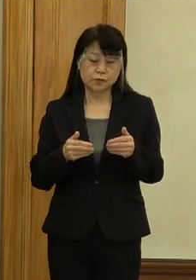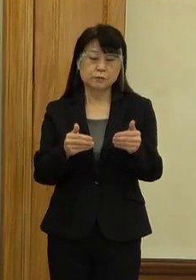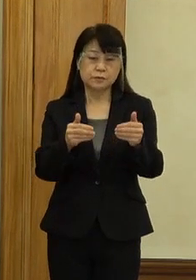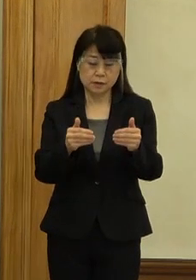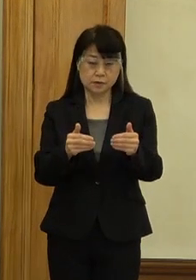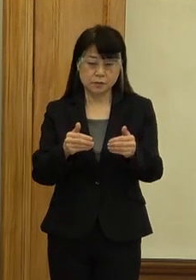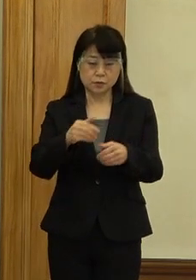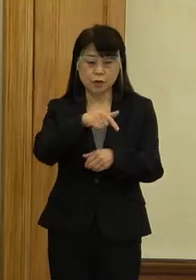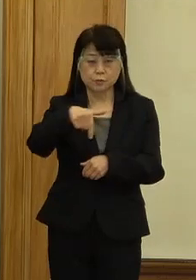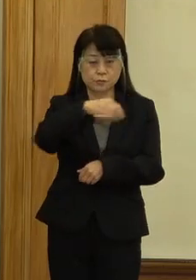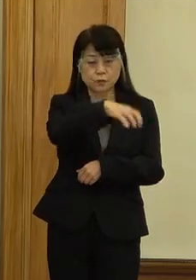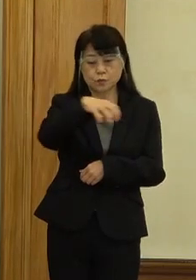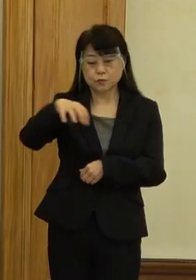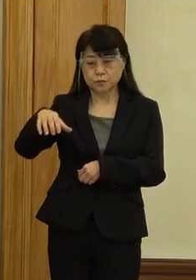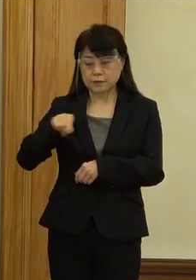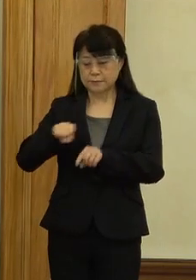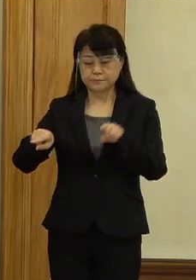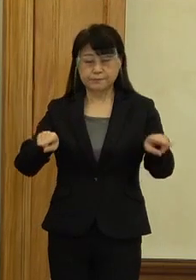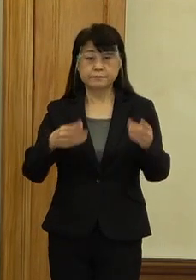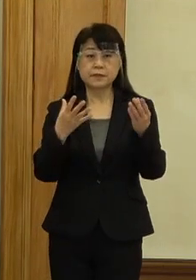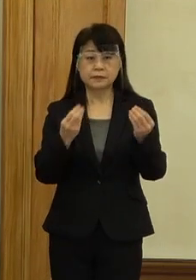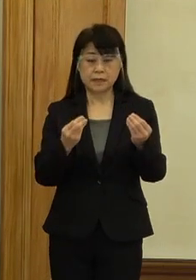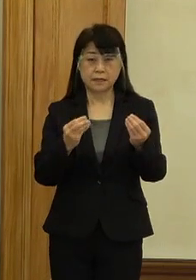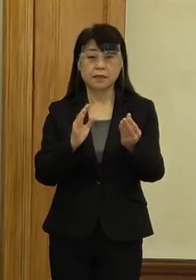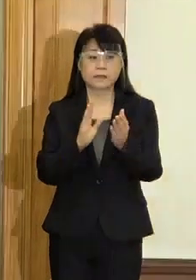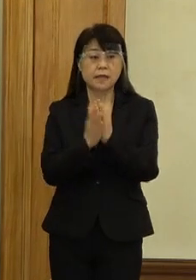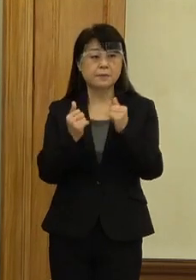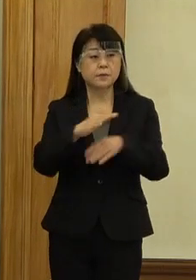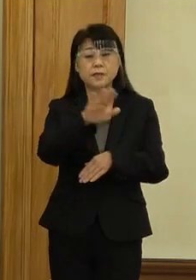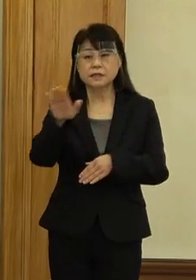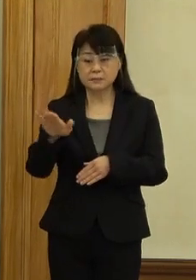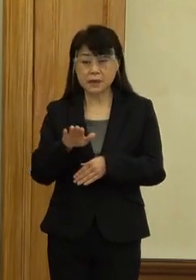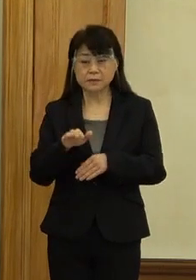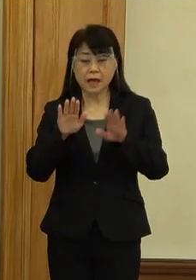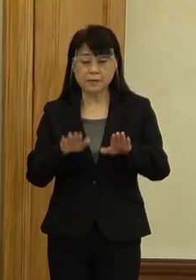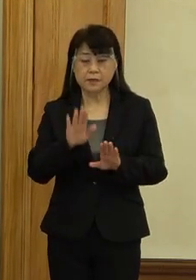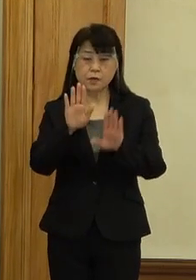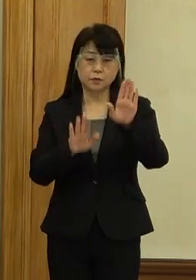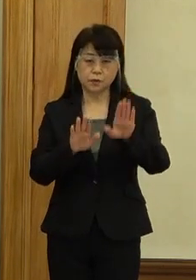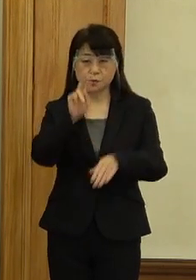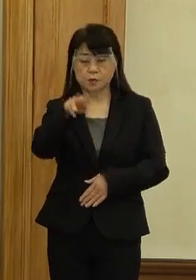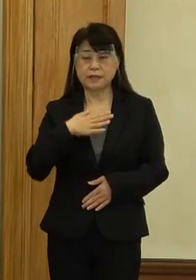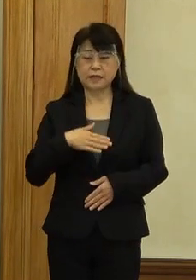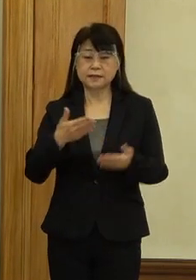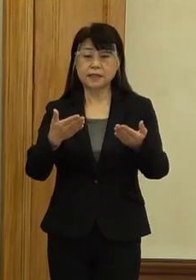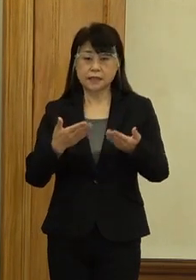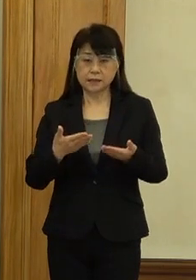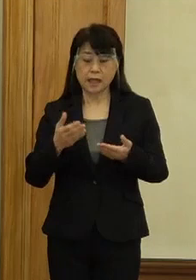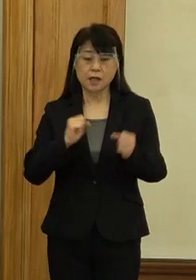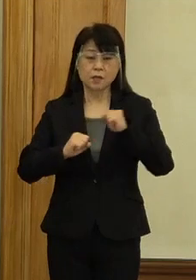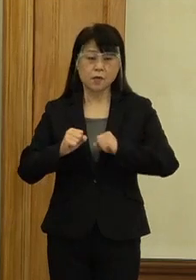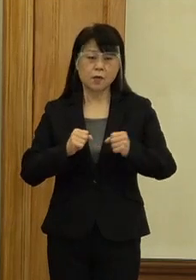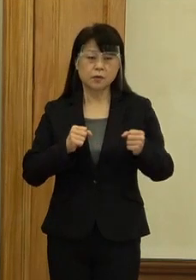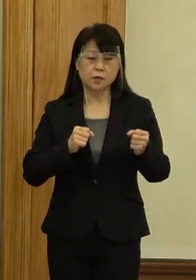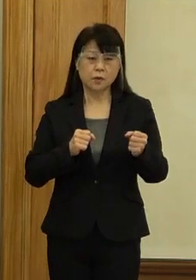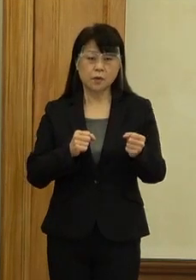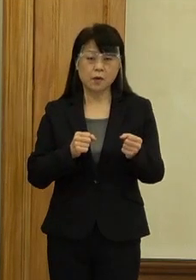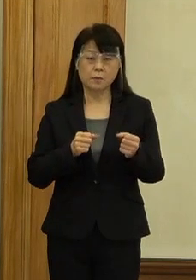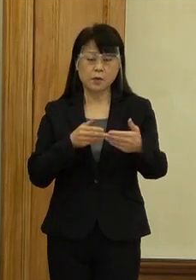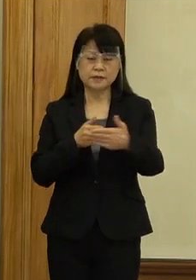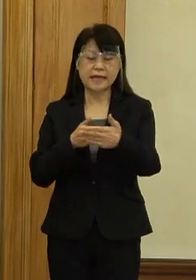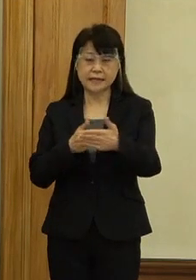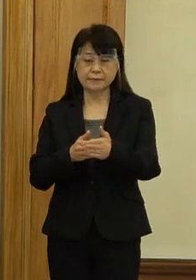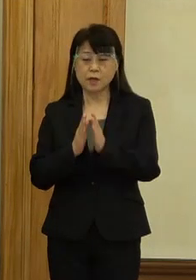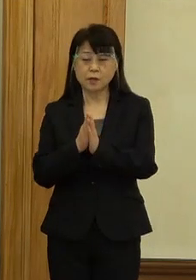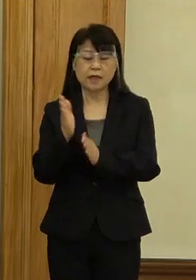に指示をしたところでございます。県民の皆様には現状をよくご理解いただき、行動制限をお願いしないで済む